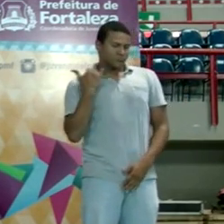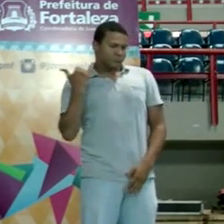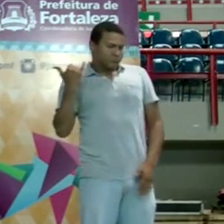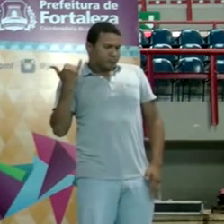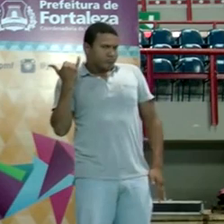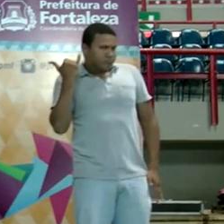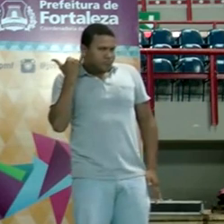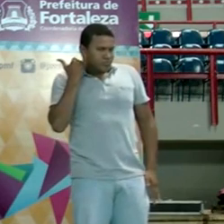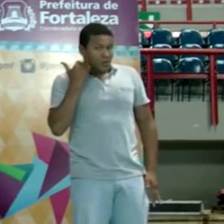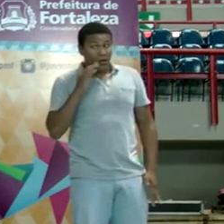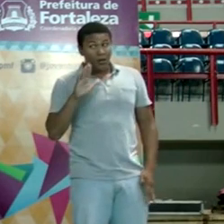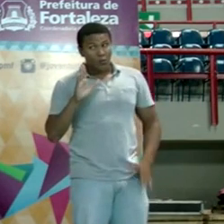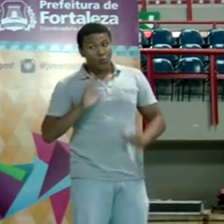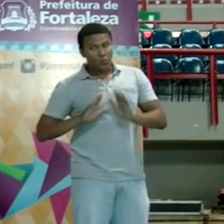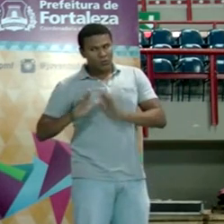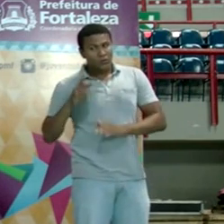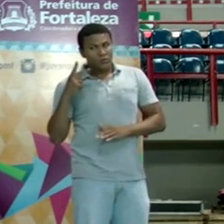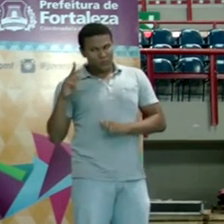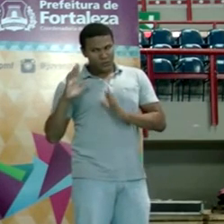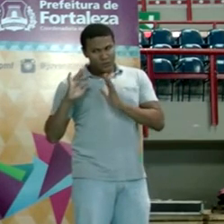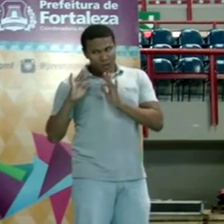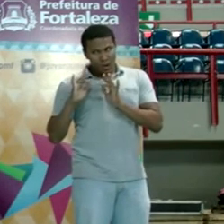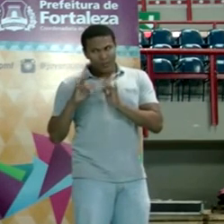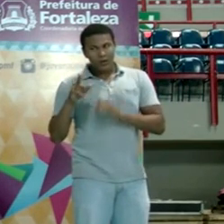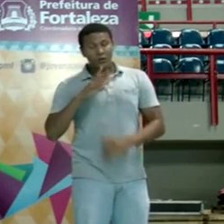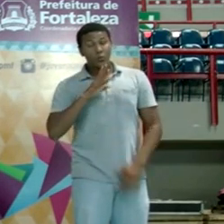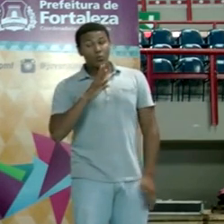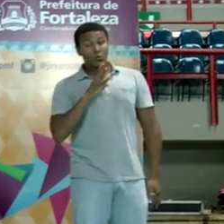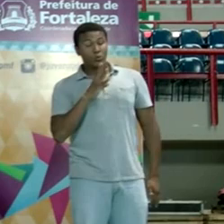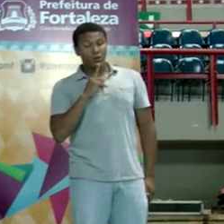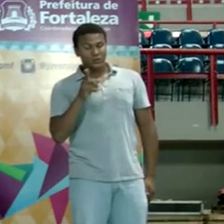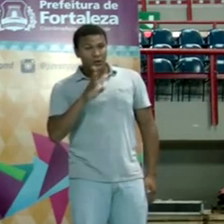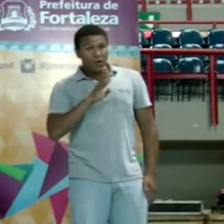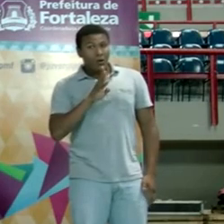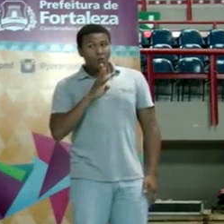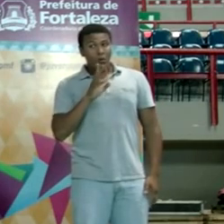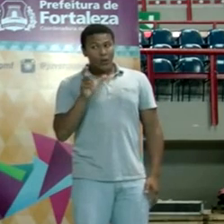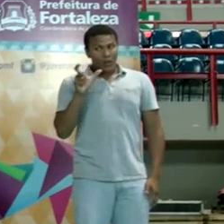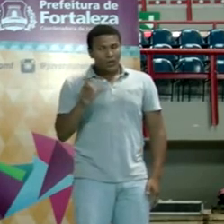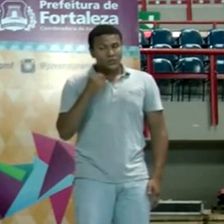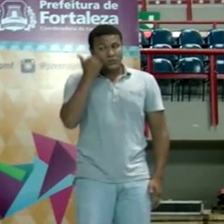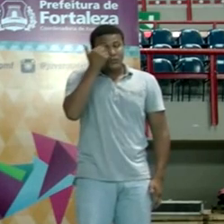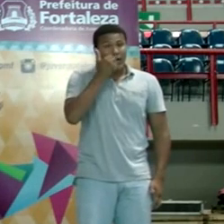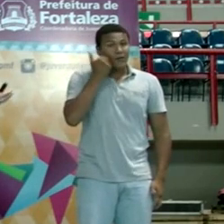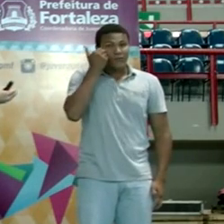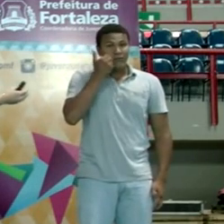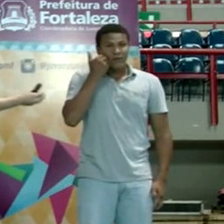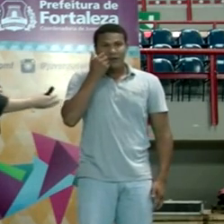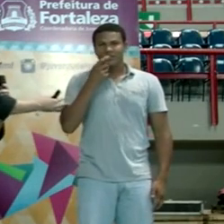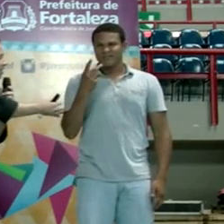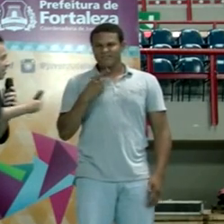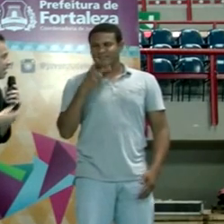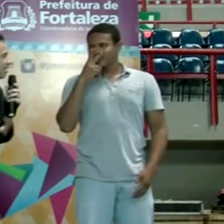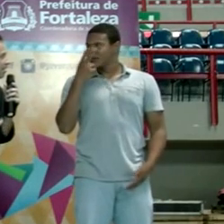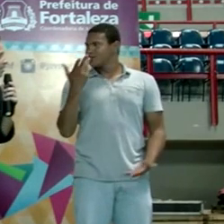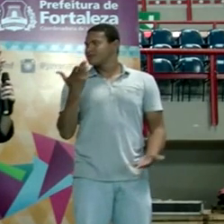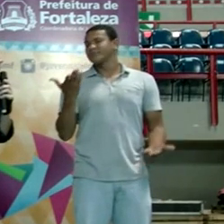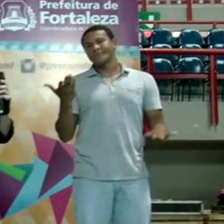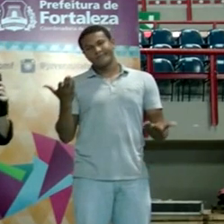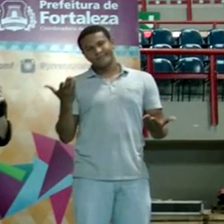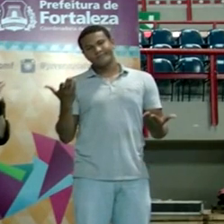mulherzinha, tu tem cuidado que esse teu namorado é conhecido, esse bicho ele é safado. Olha, a gente que é a coisa mais,